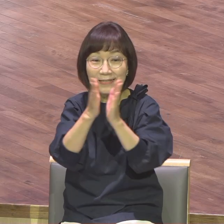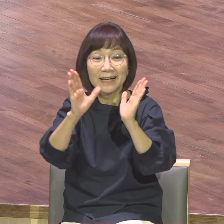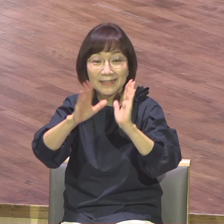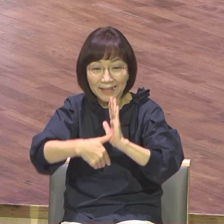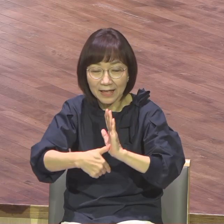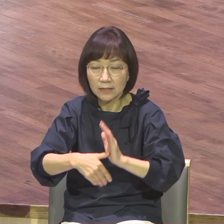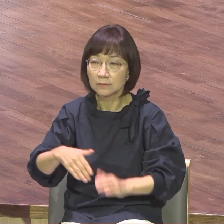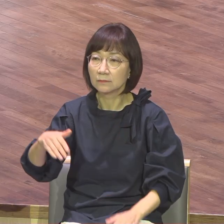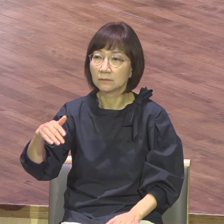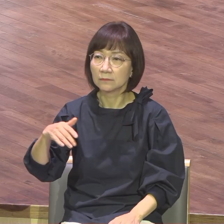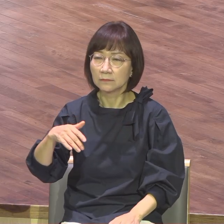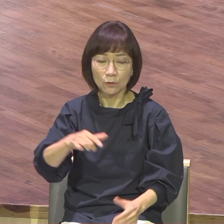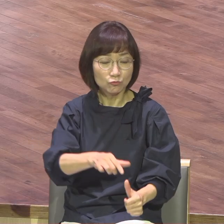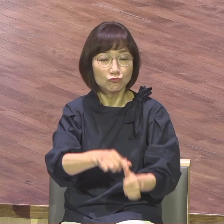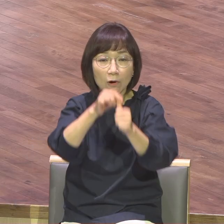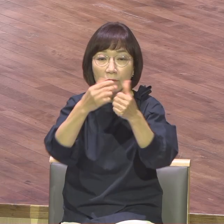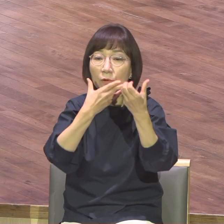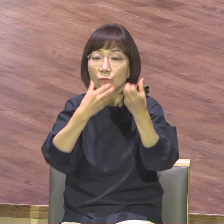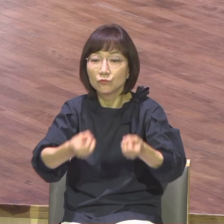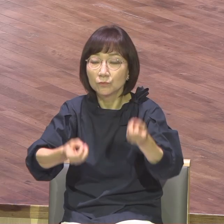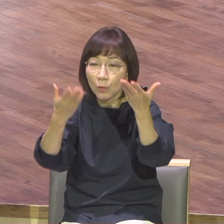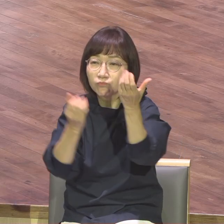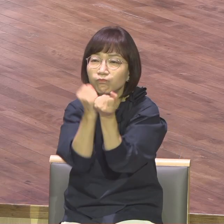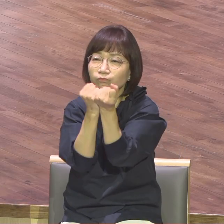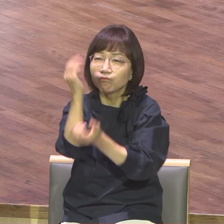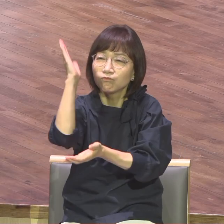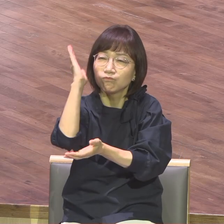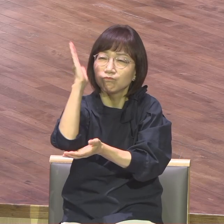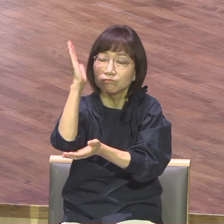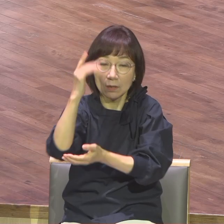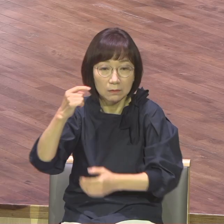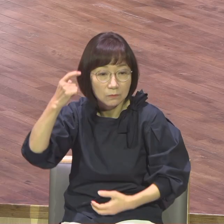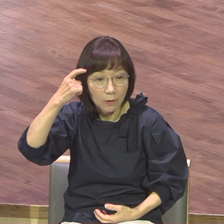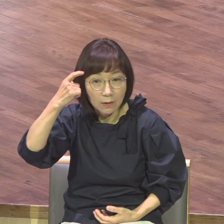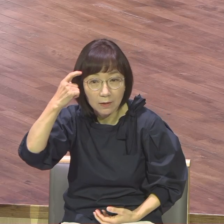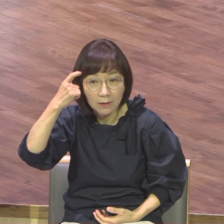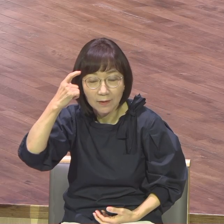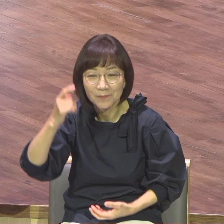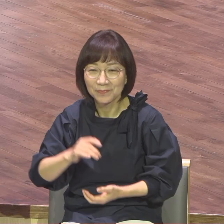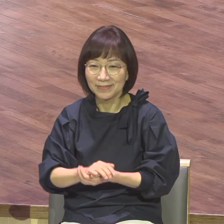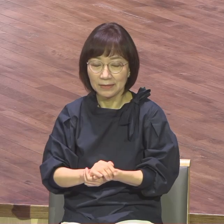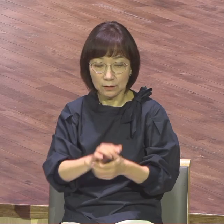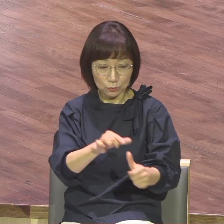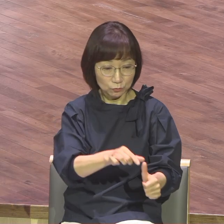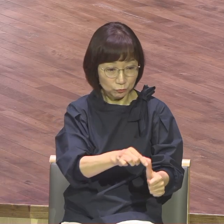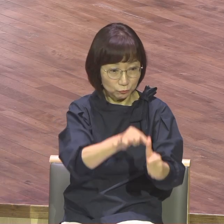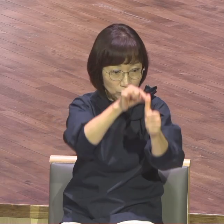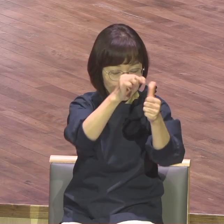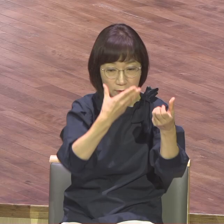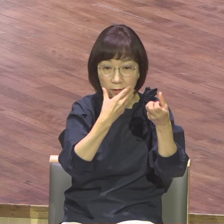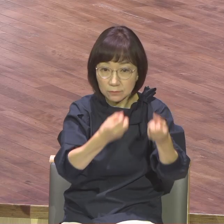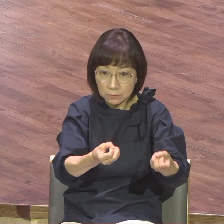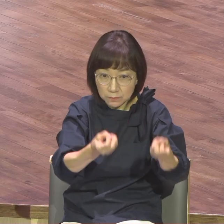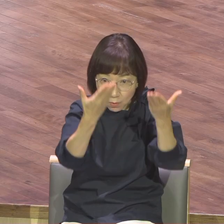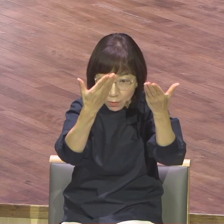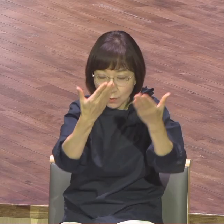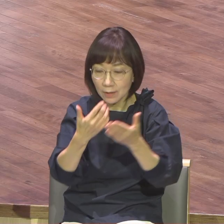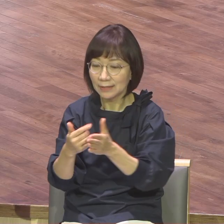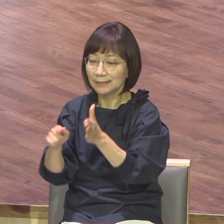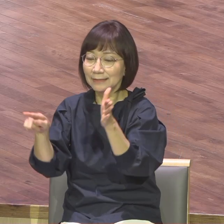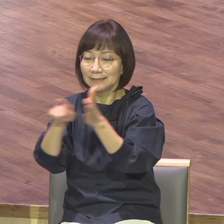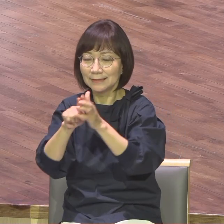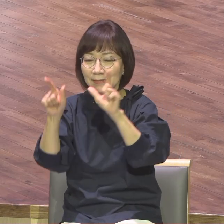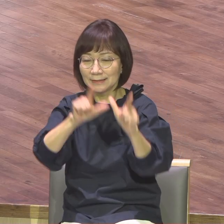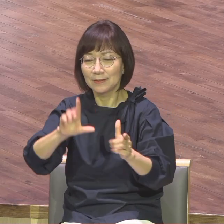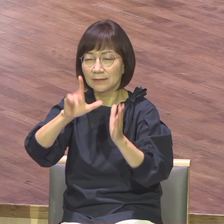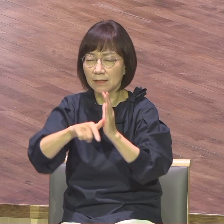먼저 언급한 이유가 뭐냐? 이 구원의 축복. 구원의 축복이 바로 신앙생활하는 데